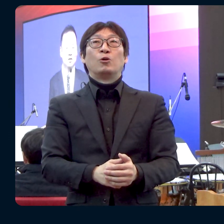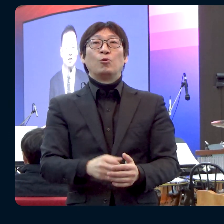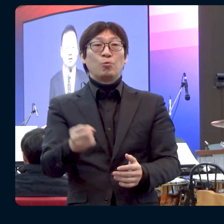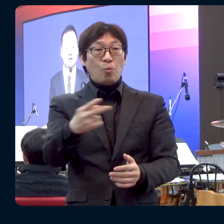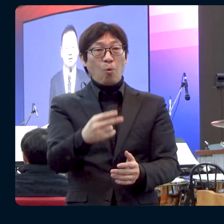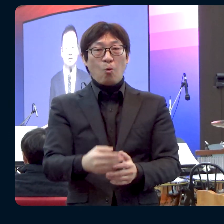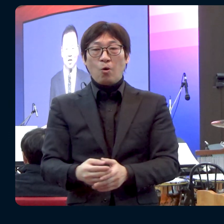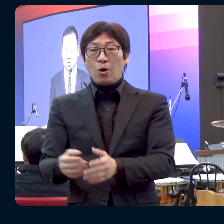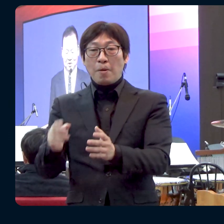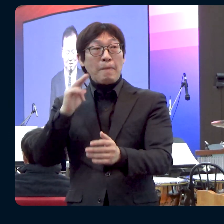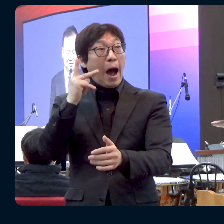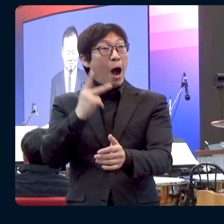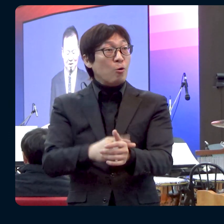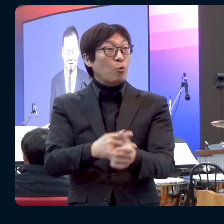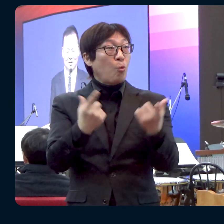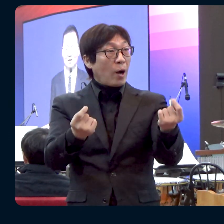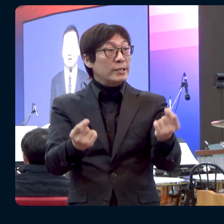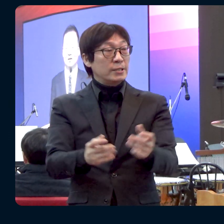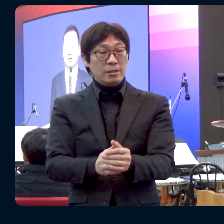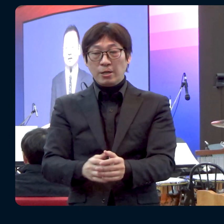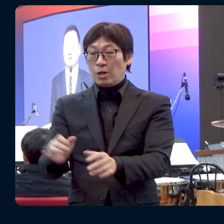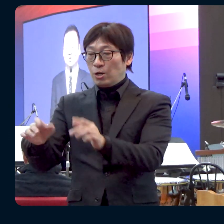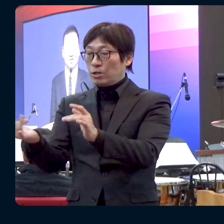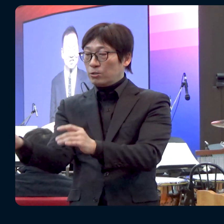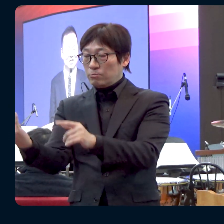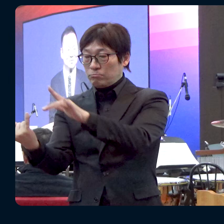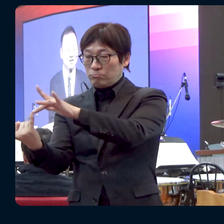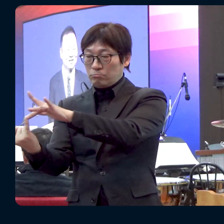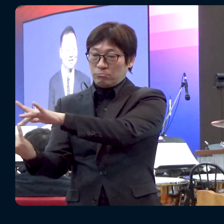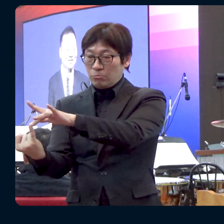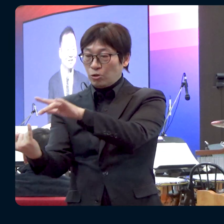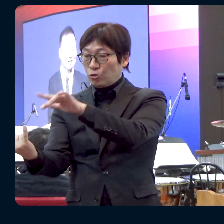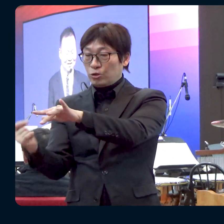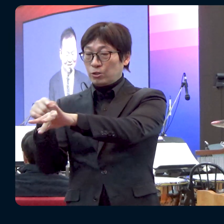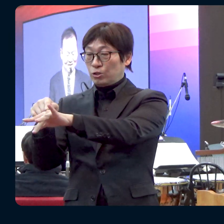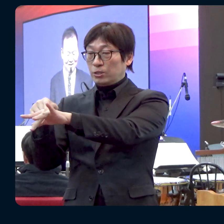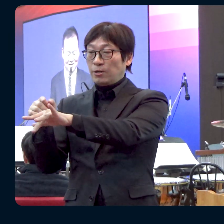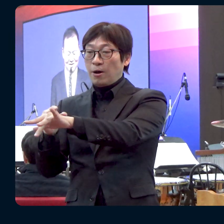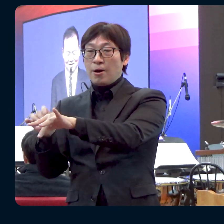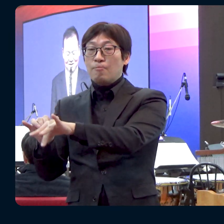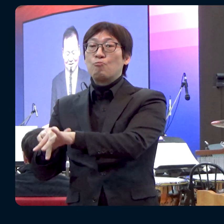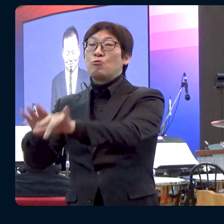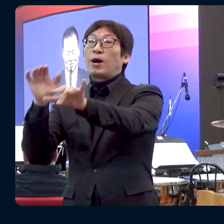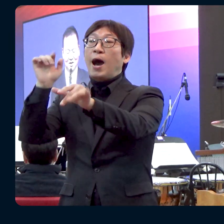하던 이 여인이 자유롭게 되었습니다. 멋진 일 아닙니까?